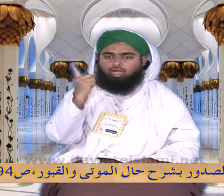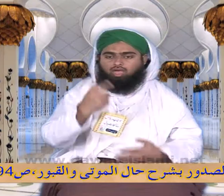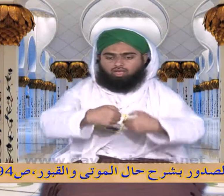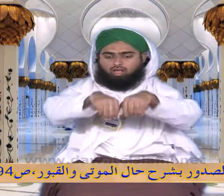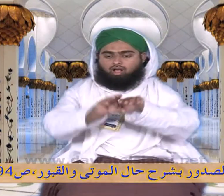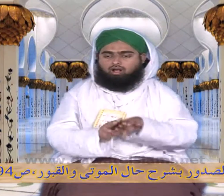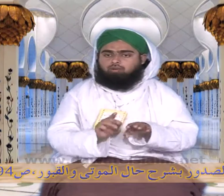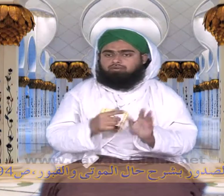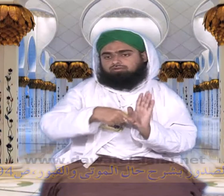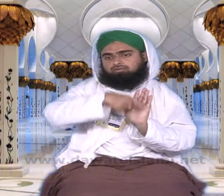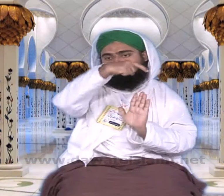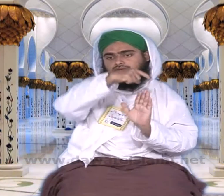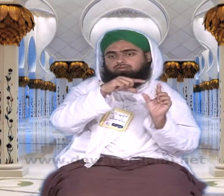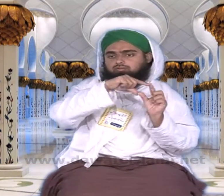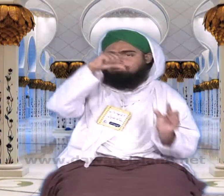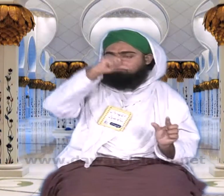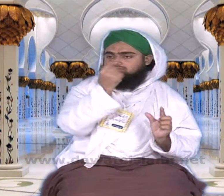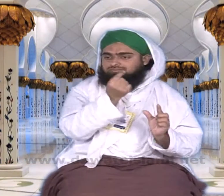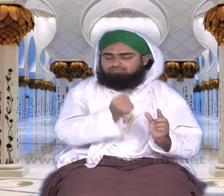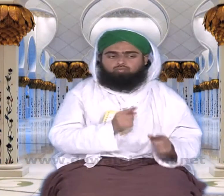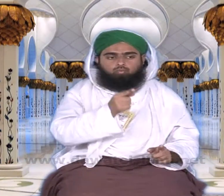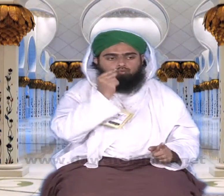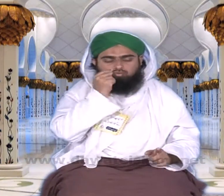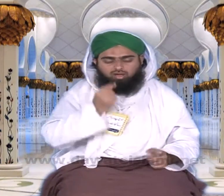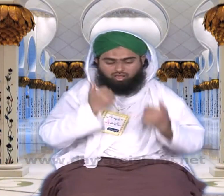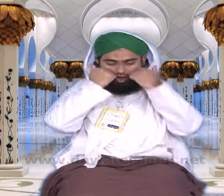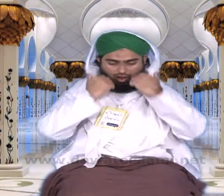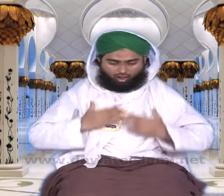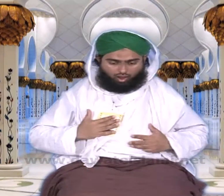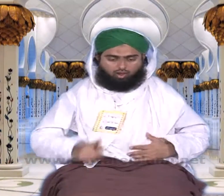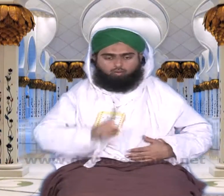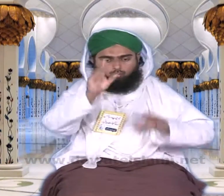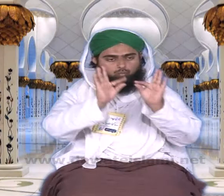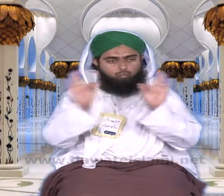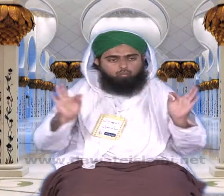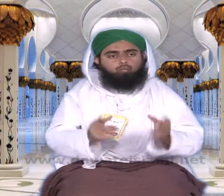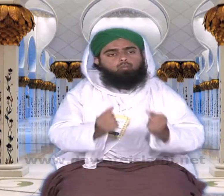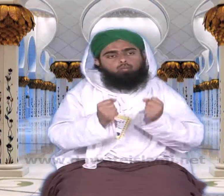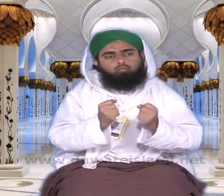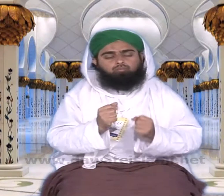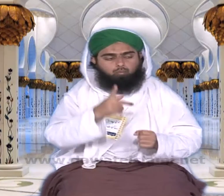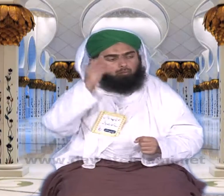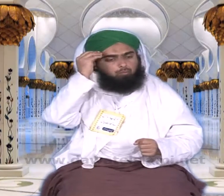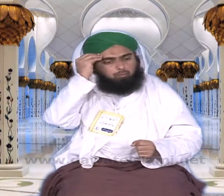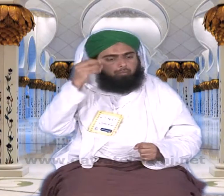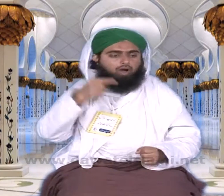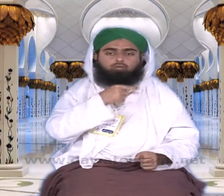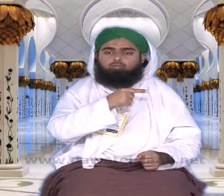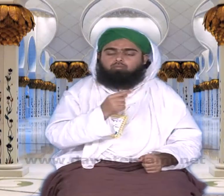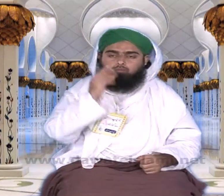تھا کہ زندگی کا آرام وہ شخص کیسے پا سکتا ہے جسے یقین ہو کہ اس